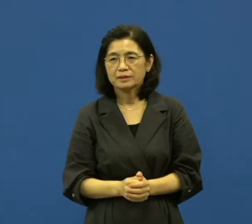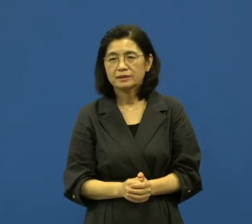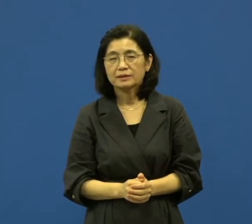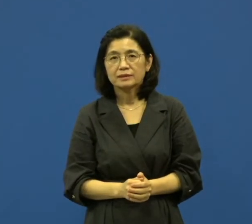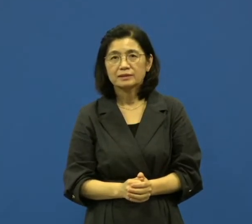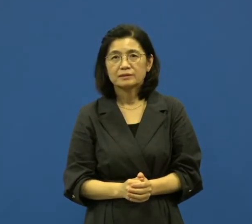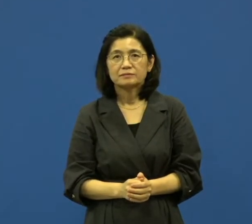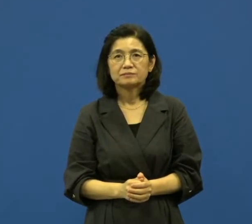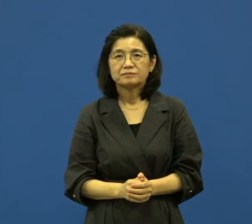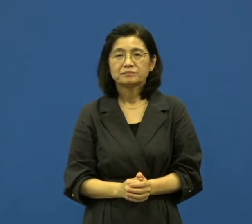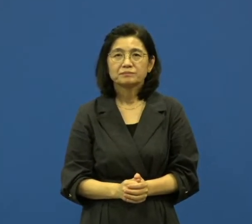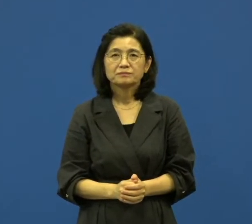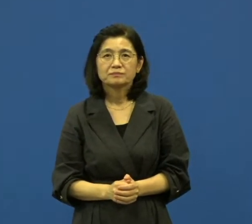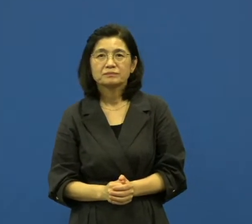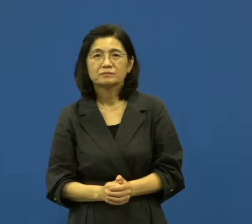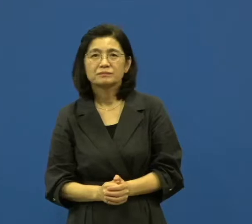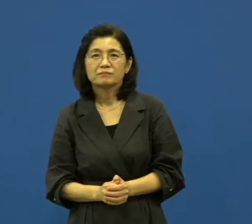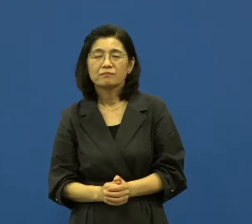그게 믿음인 것입니다.